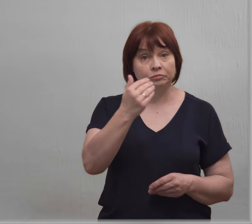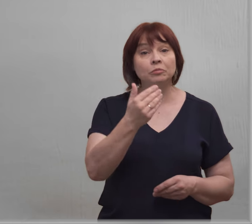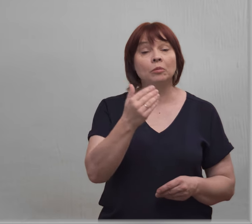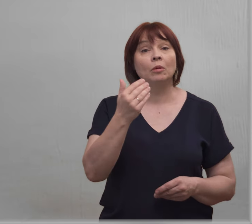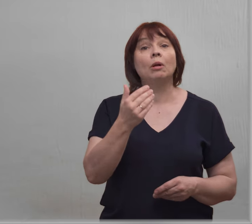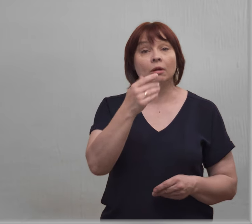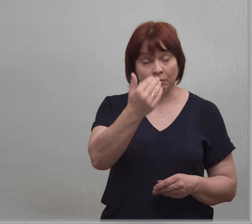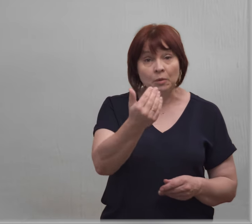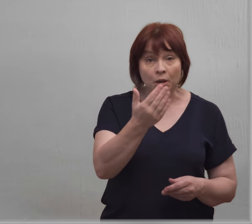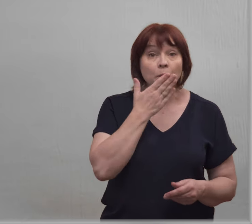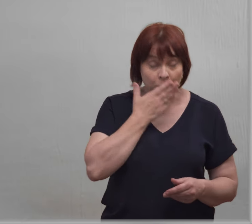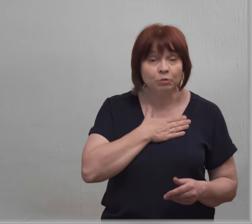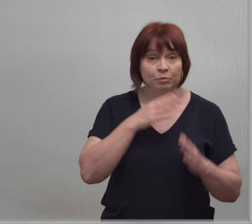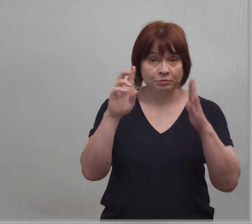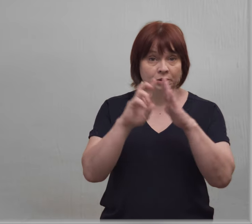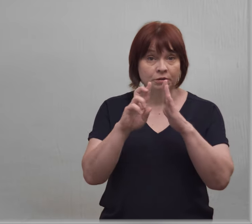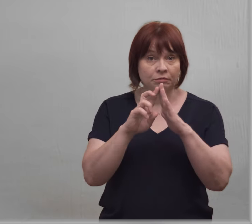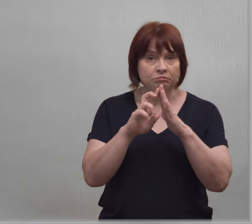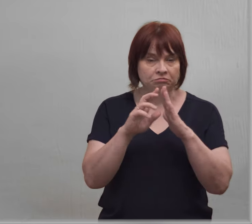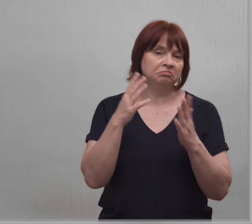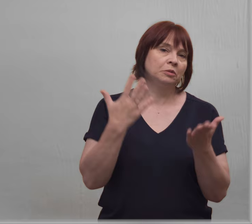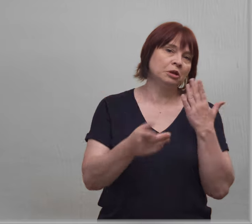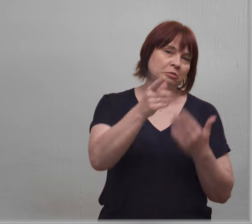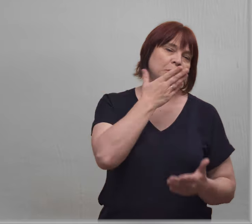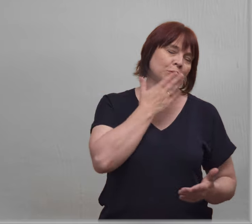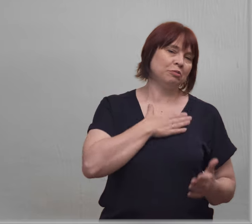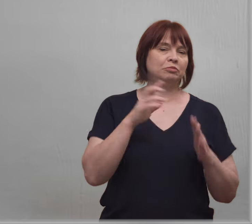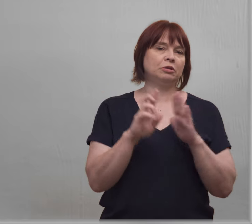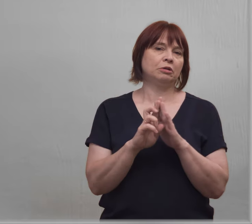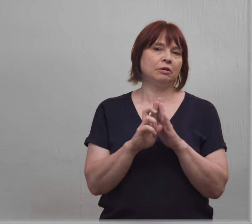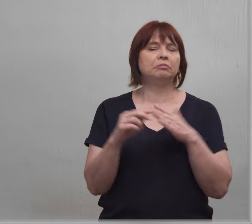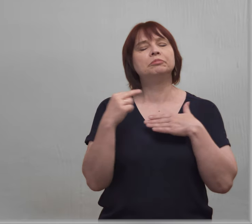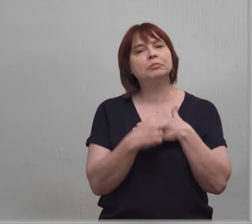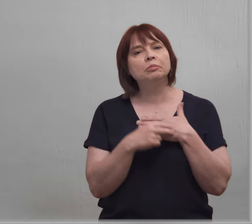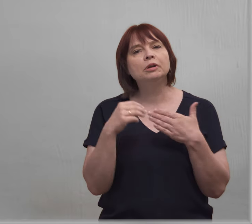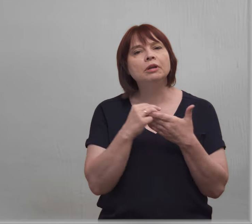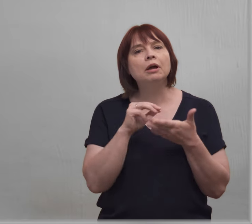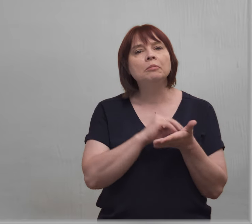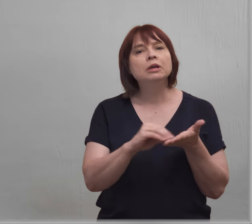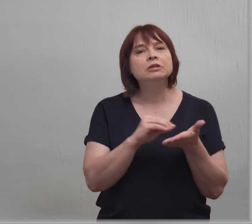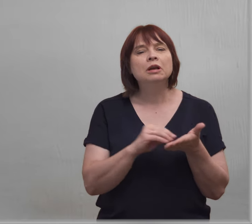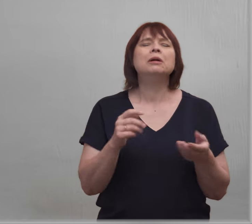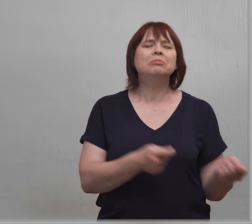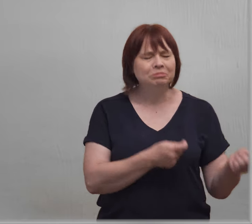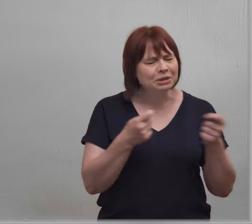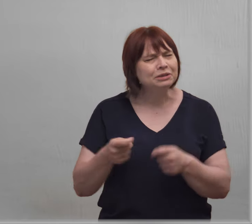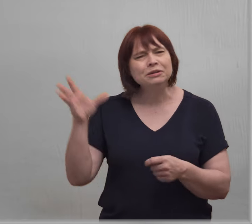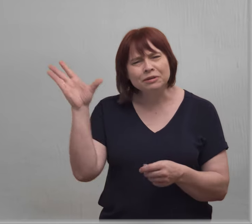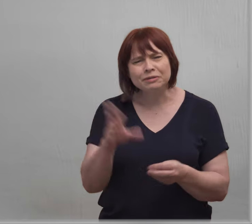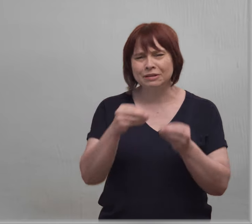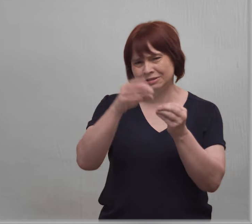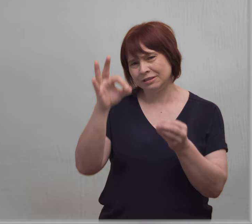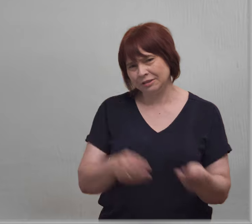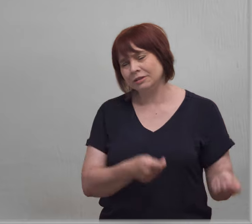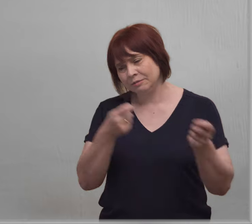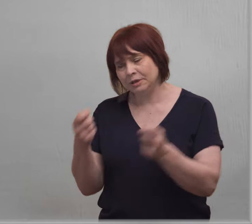любишь ли ты Дом Божий? Если ты любишь Дом Божий, в Писании написано, что принесите все десятины в Дом